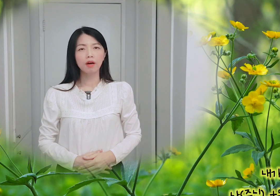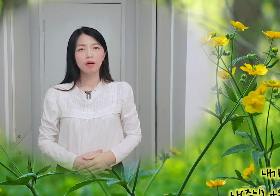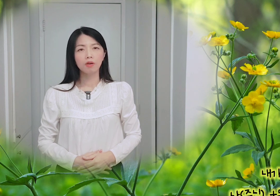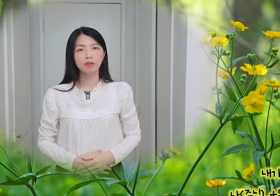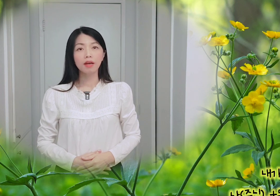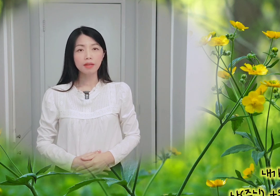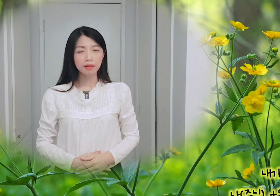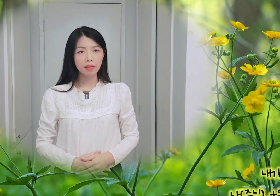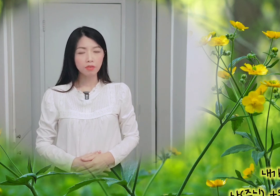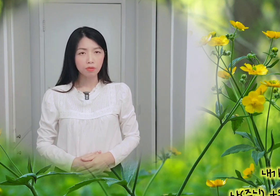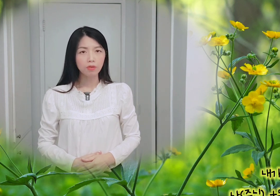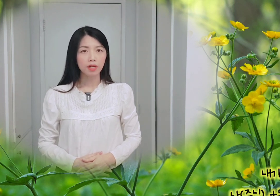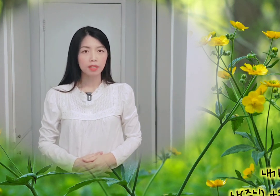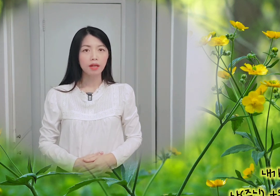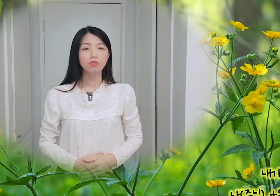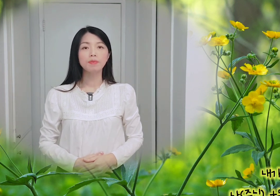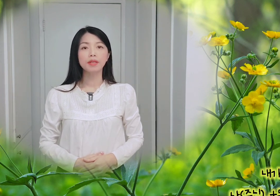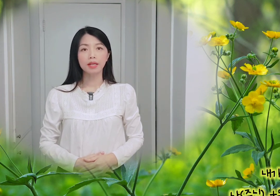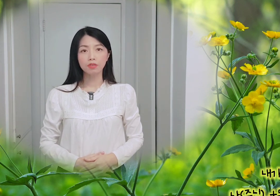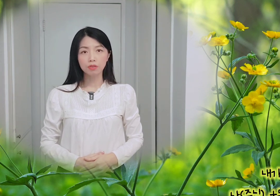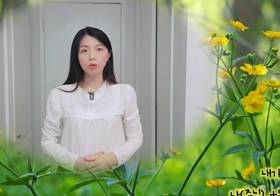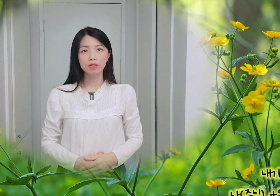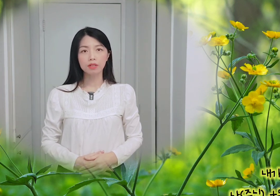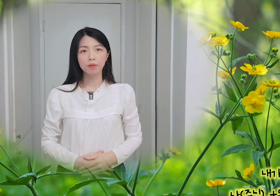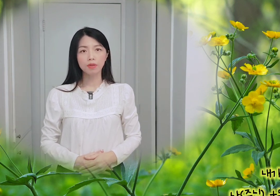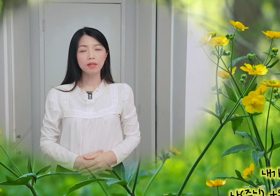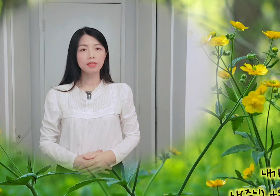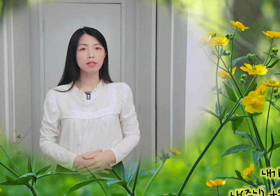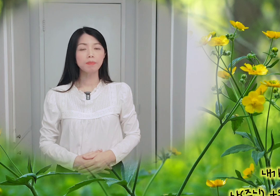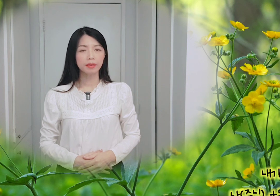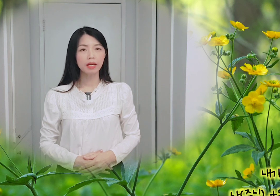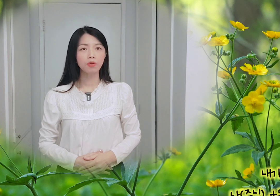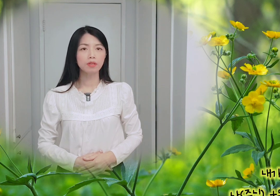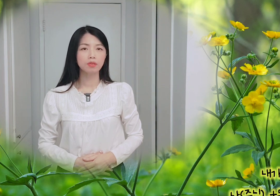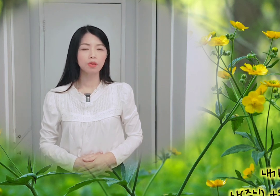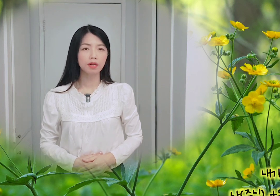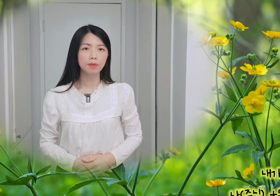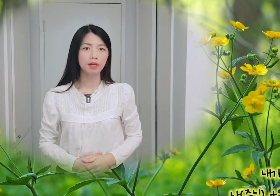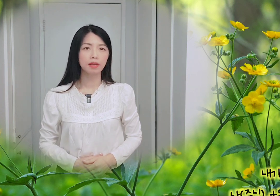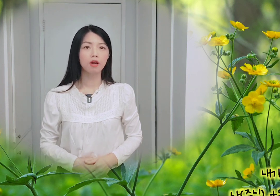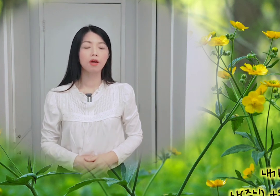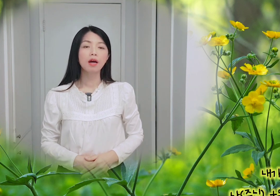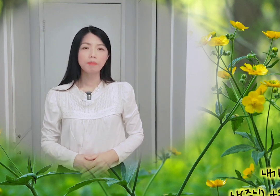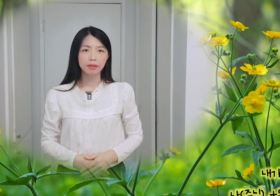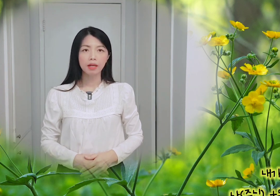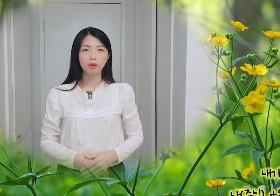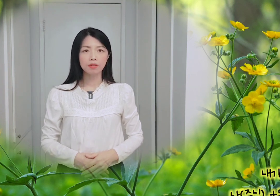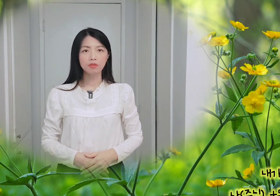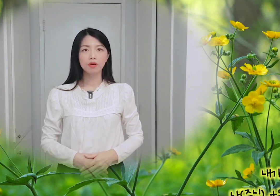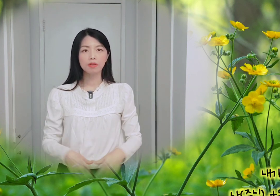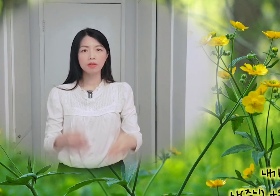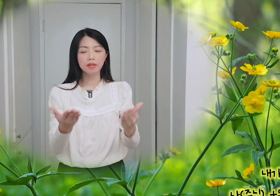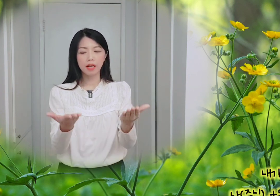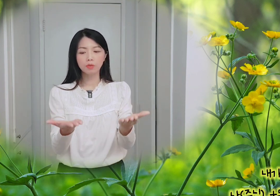주자는 내가 상대한테 주는 것이 아니라 주님이 나에게 주는 것이기 때문에 사실상 받다라고 한 뜻의 수어를 하시면 되는데요. 받다라고